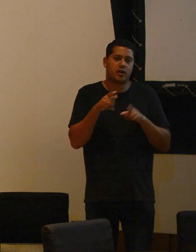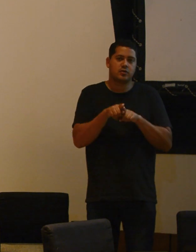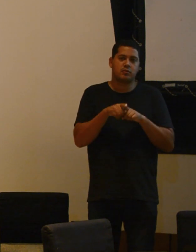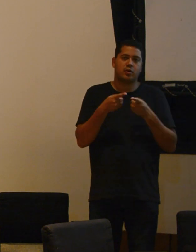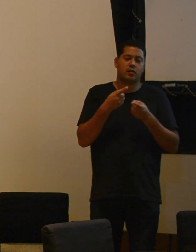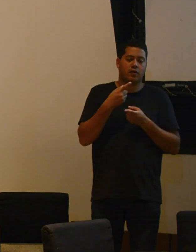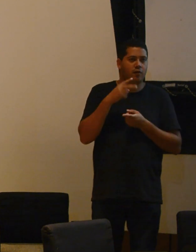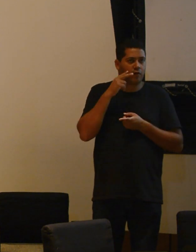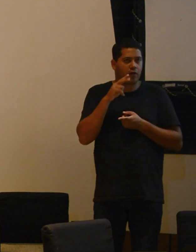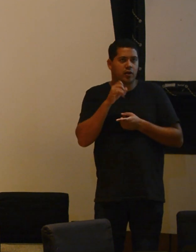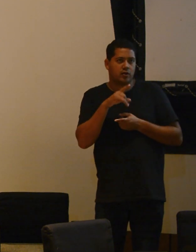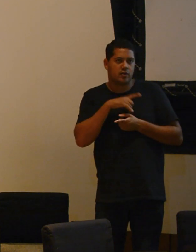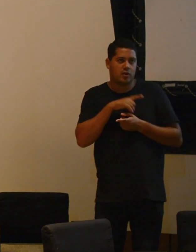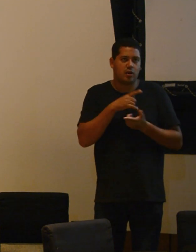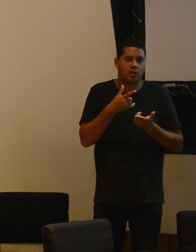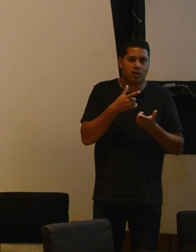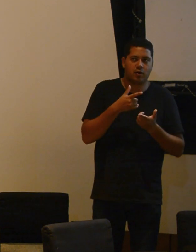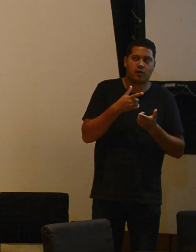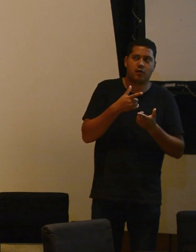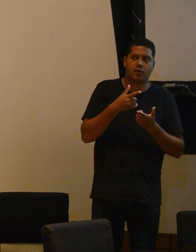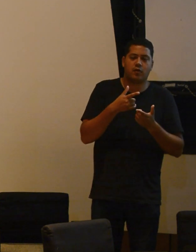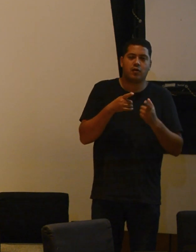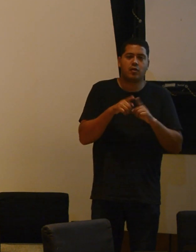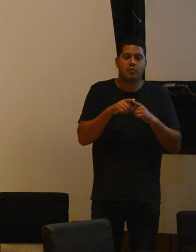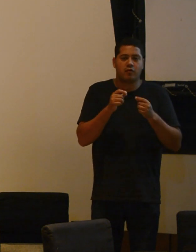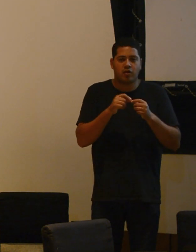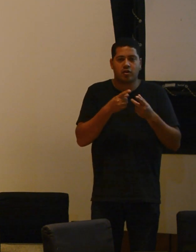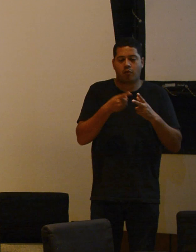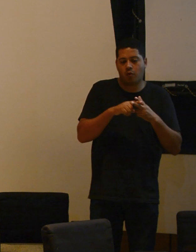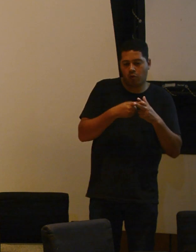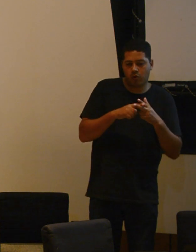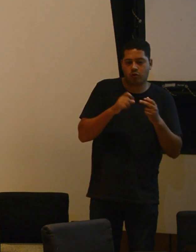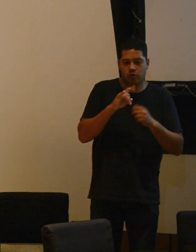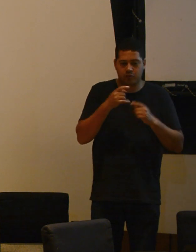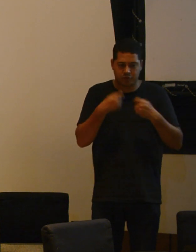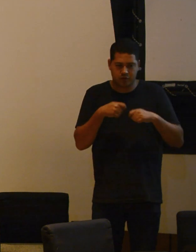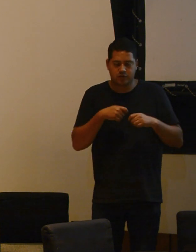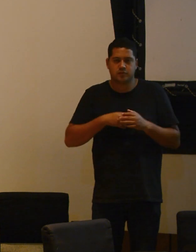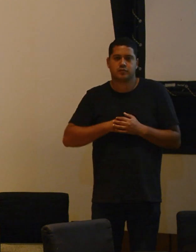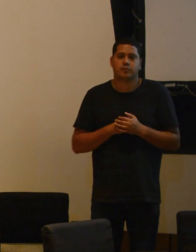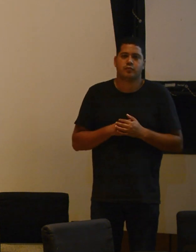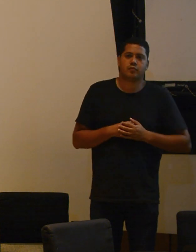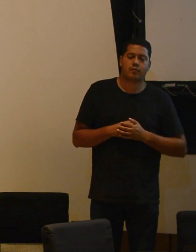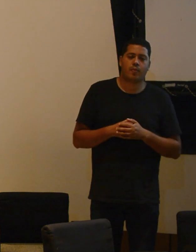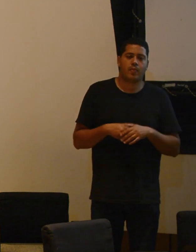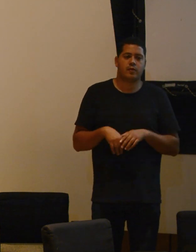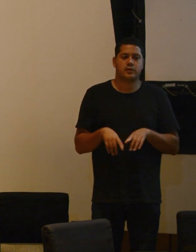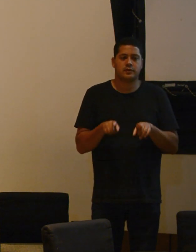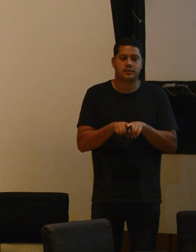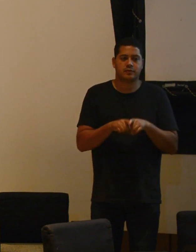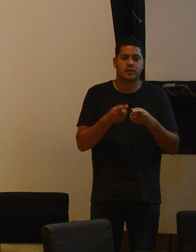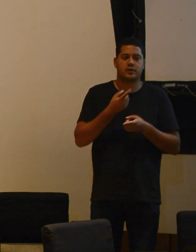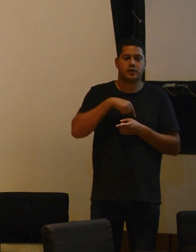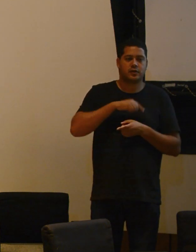verificar se existe, né, o fator de prematuridade, fazer uma correção quando necessário. Além disso, a gente